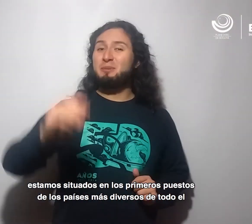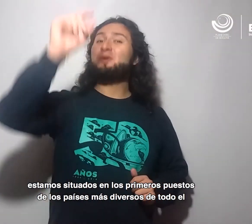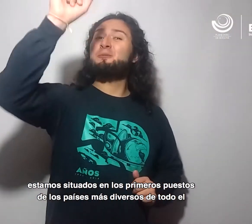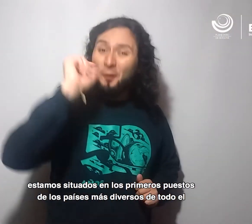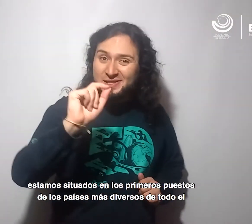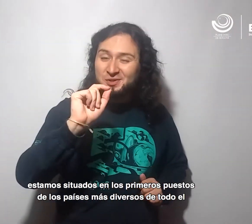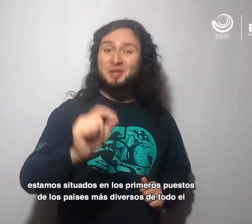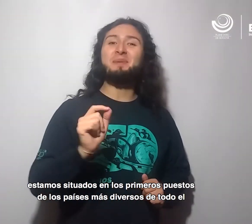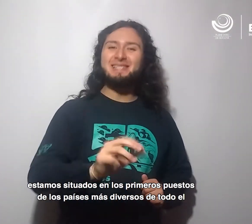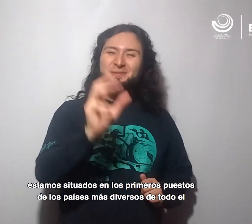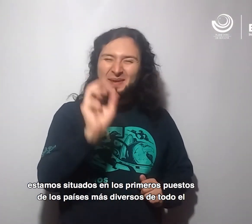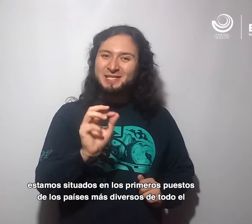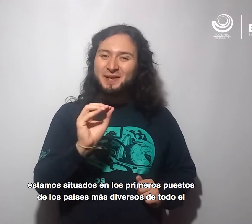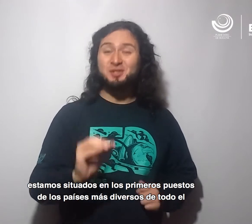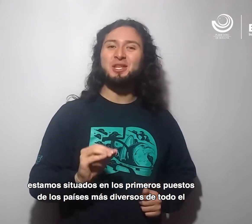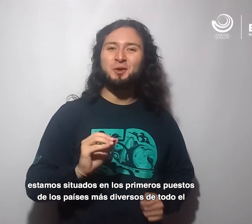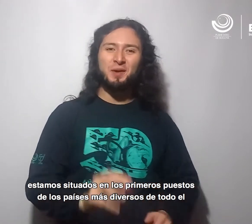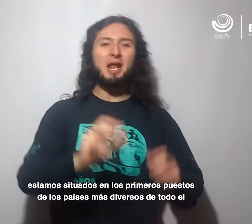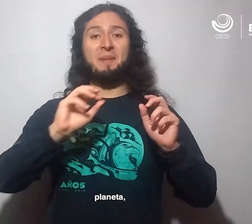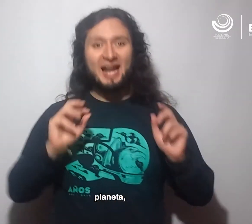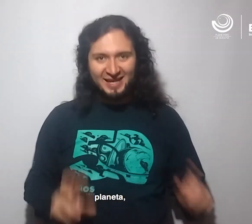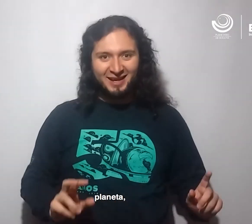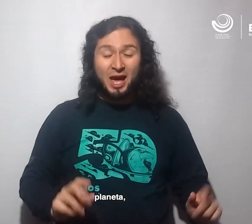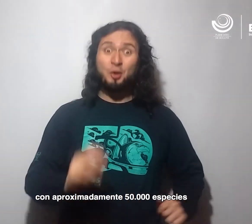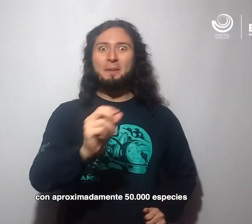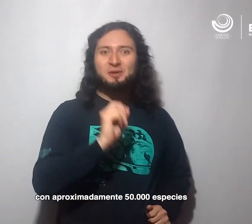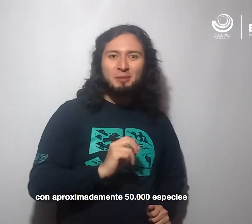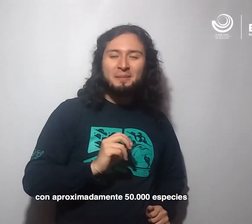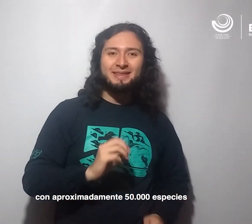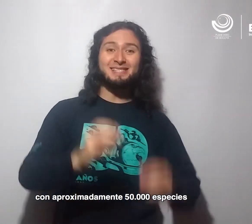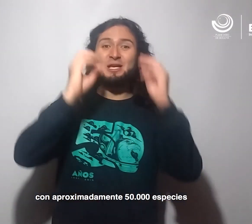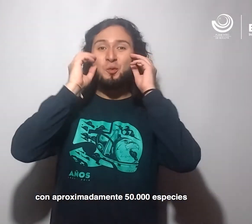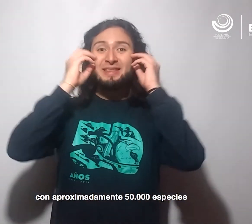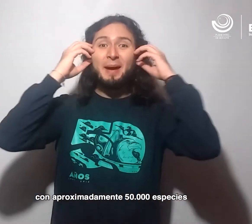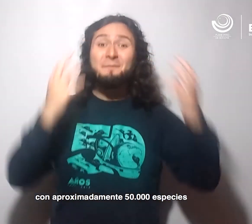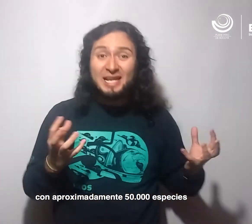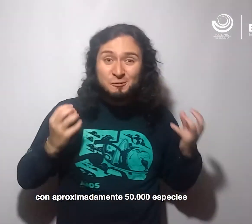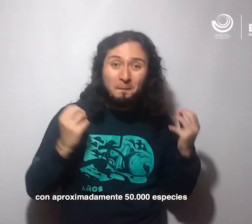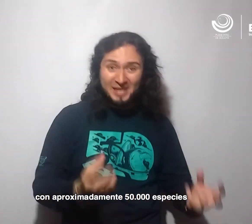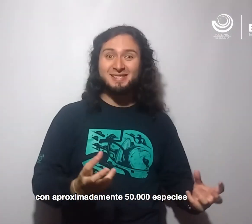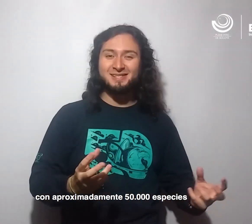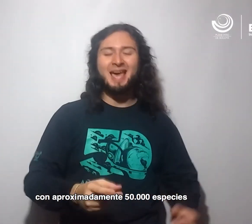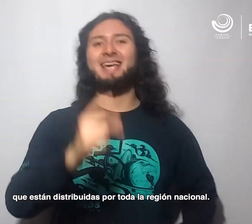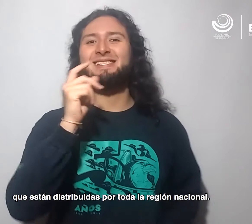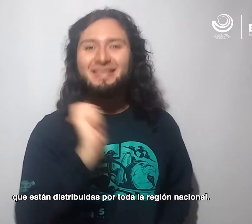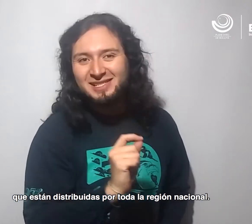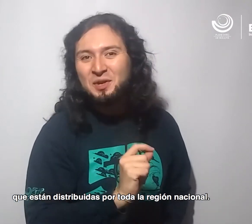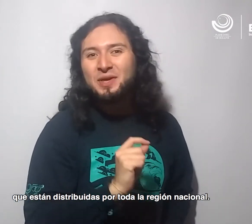primeros puestos de los países más diversos de todo el planeta, con aproximadamente 50.000 especies que están distribuidas